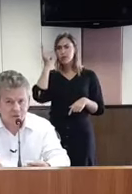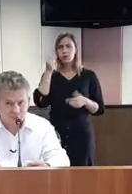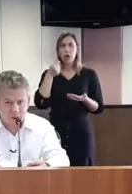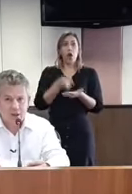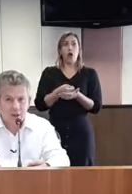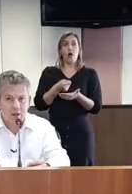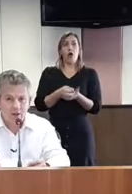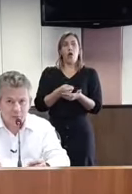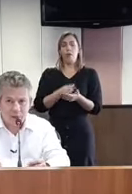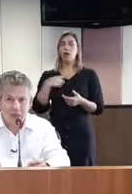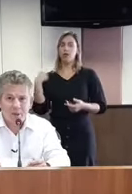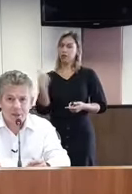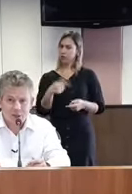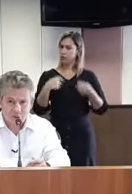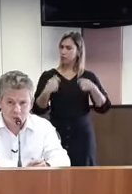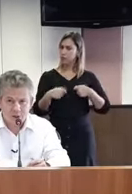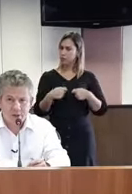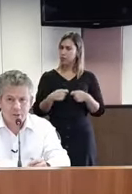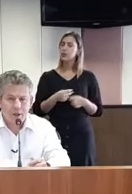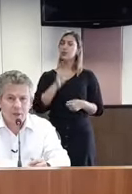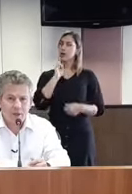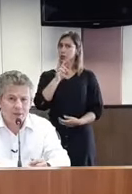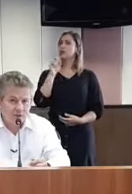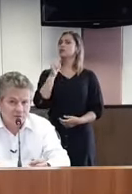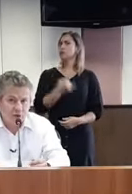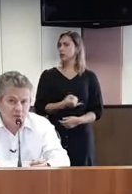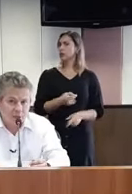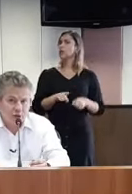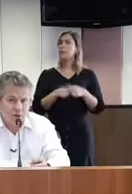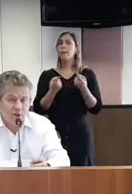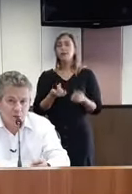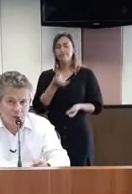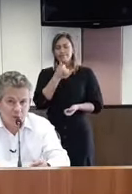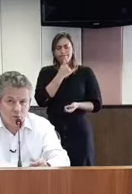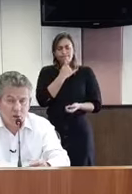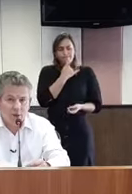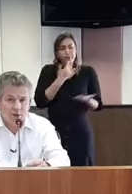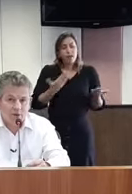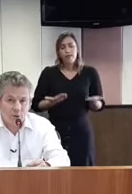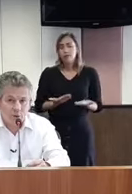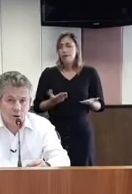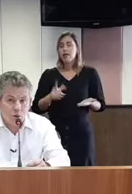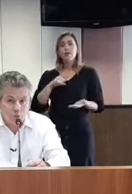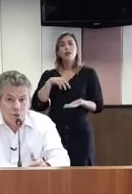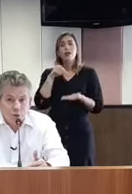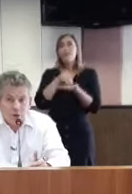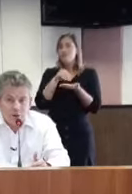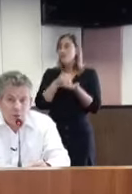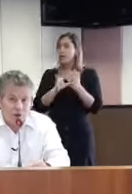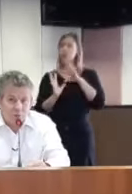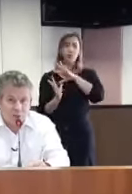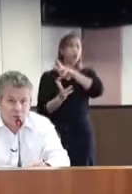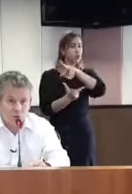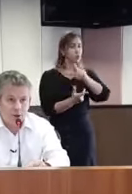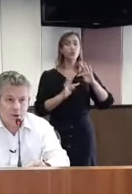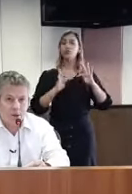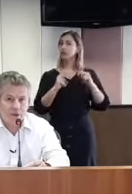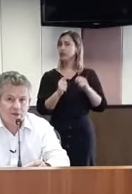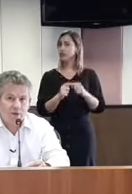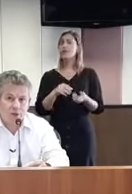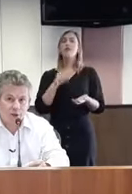nosso dever é trabalhar para dar respostas, mas infelizmente, nesse momento, está faltando no mundo inteiro